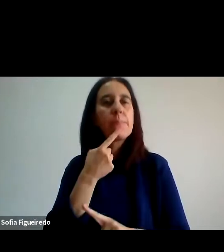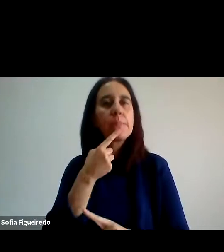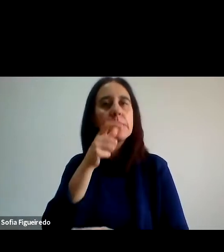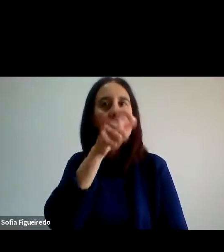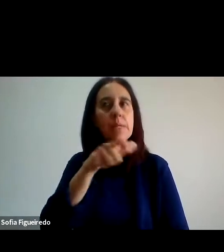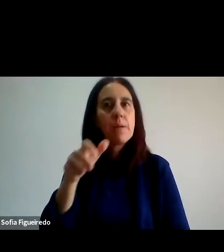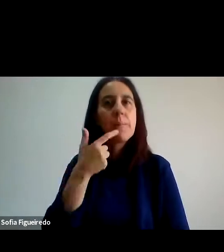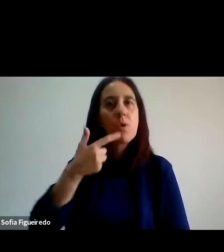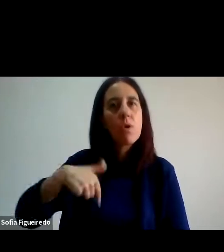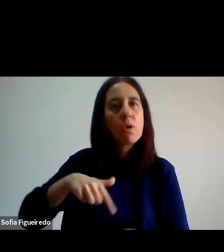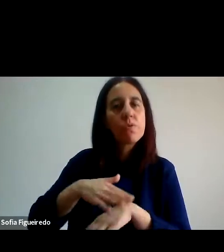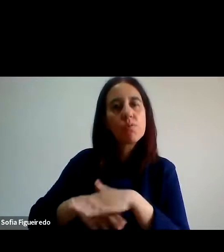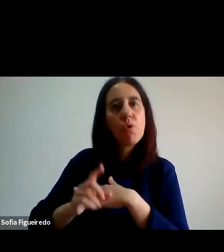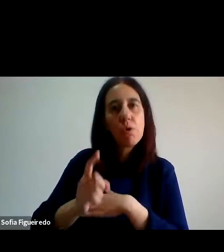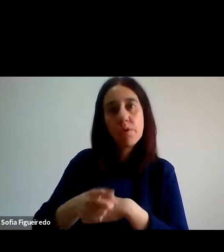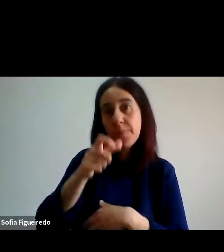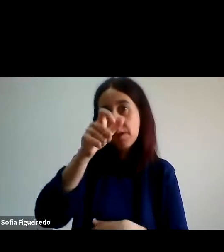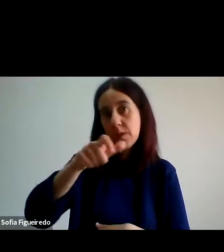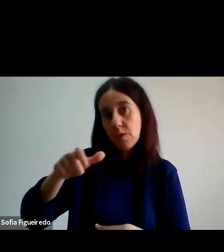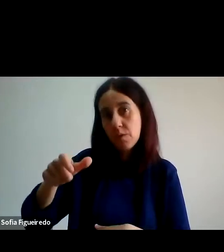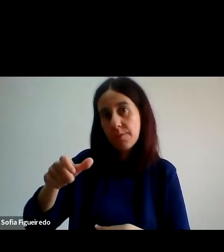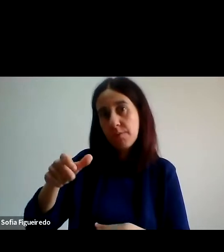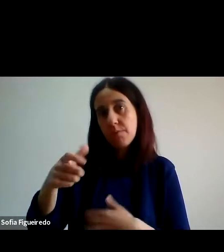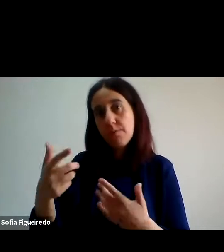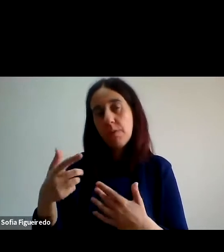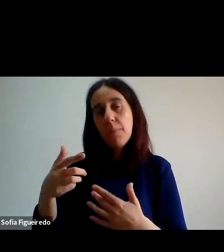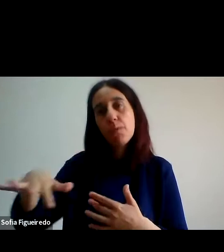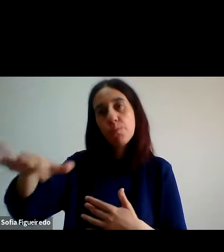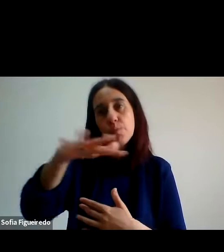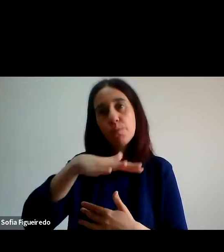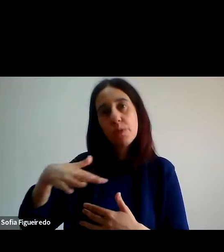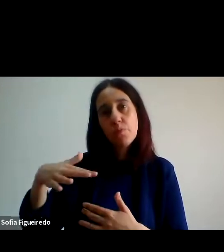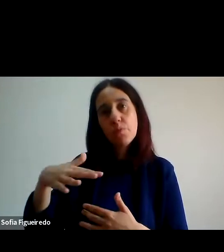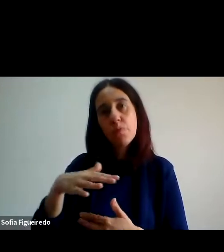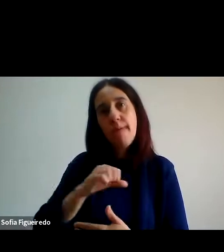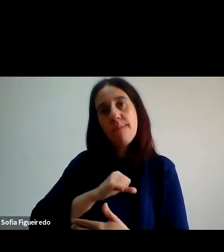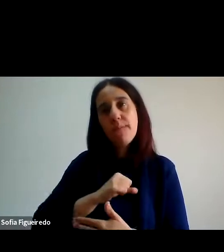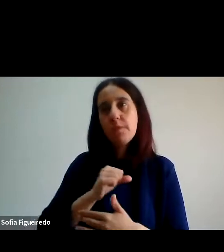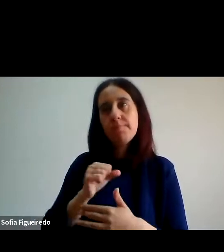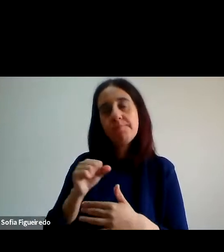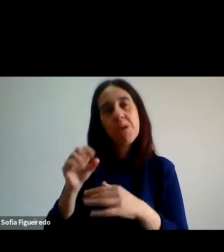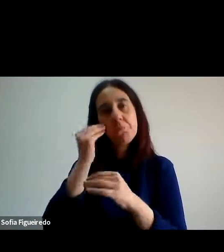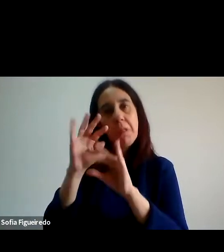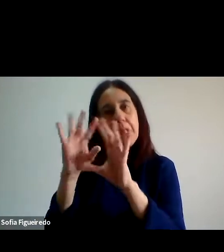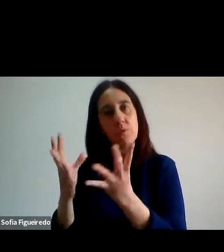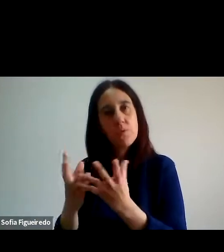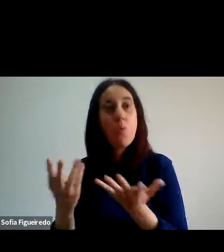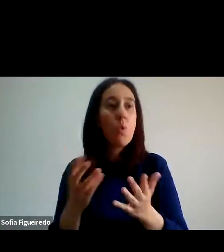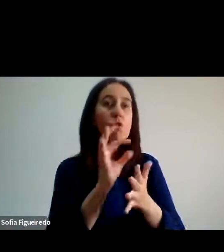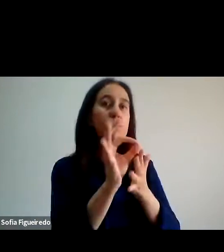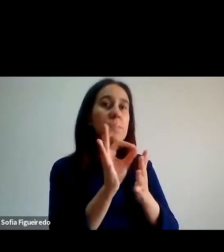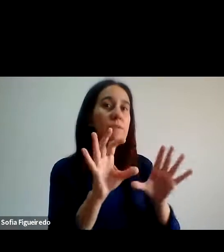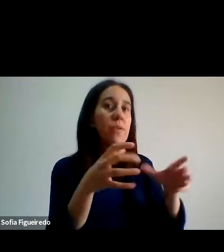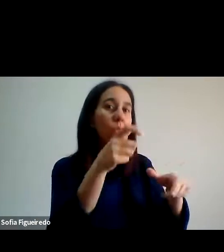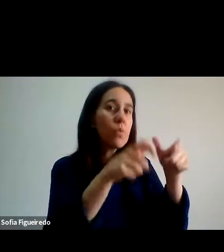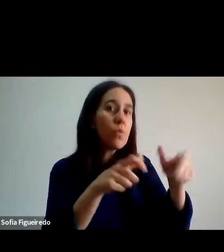que é que fazemos, os cidadãos, seja o nosso público mais lato, por assim dizer, seja o público específico, seja as pessoas